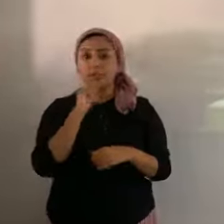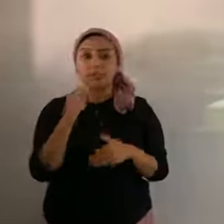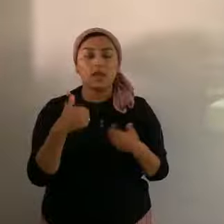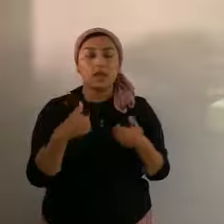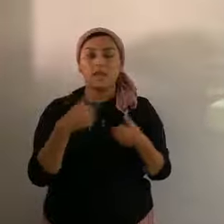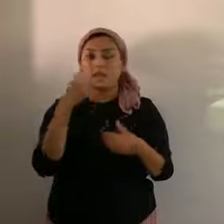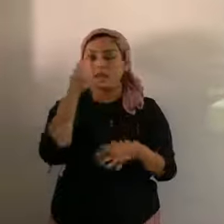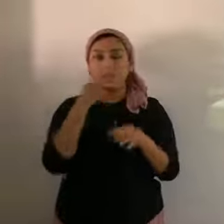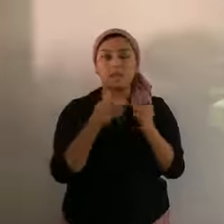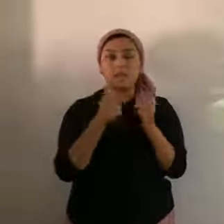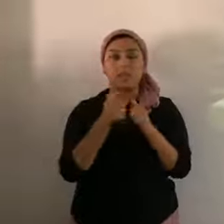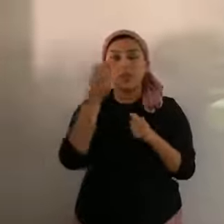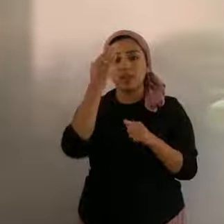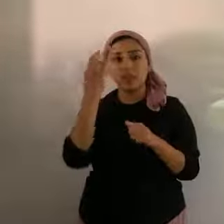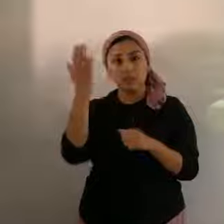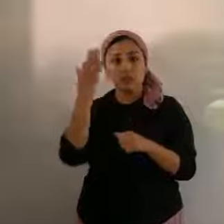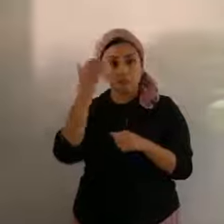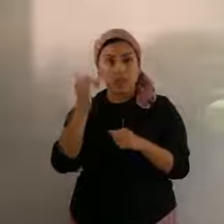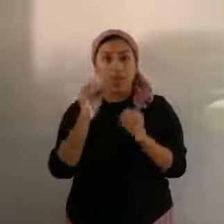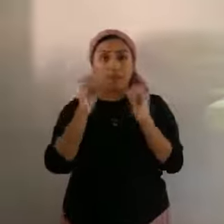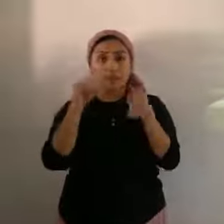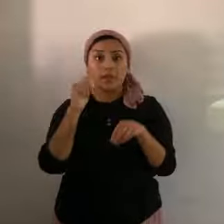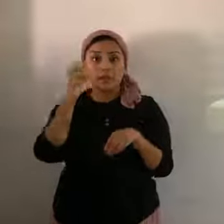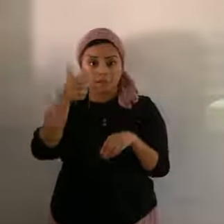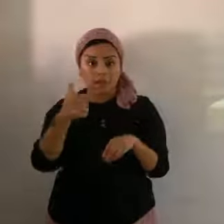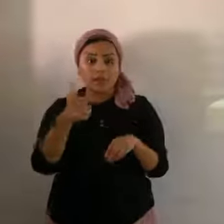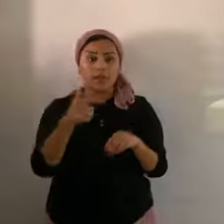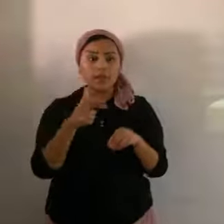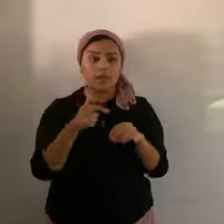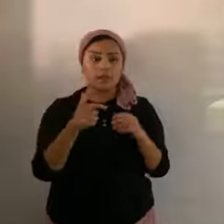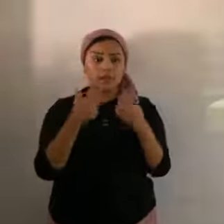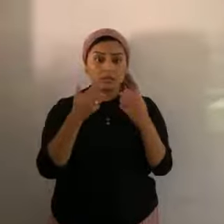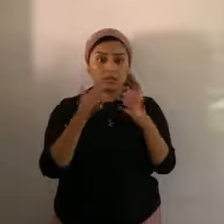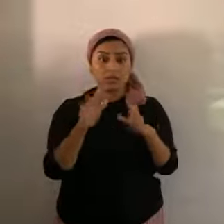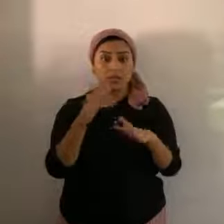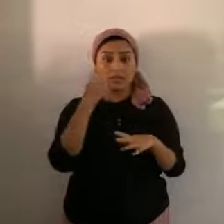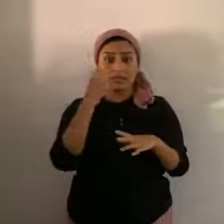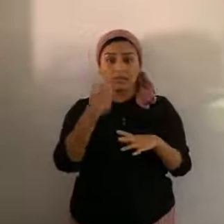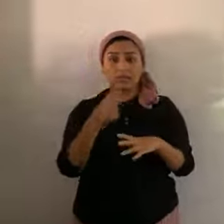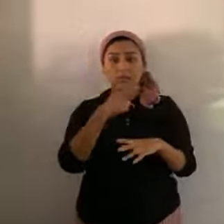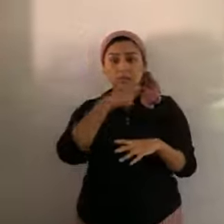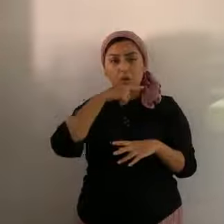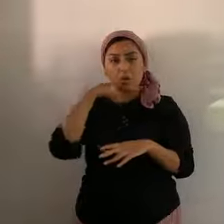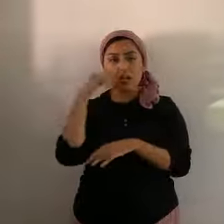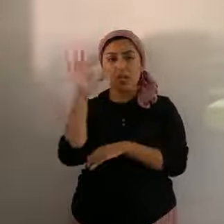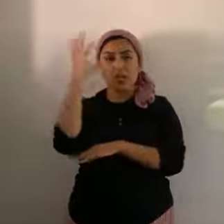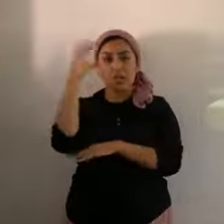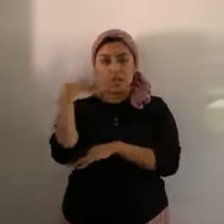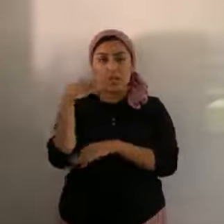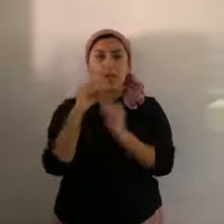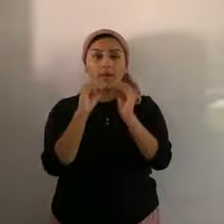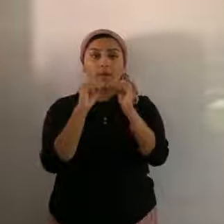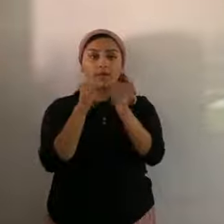en Él, y por eso aquí les pone, después de que ven la higuera marchita, les pone el ejemplo de la